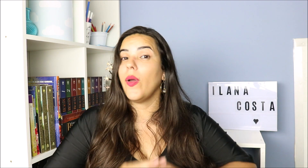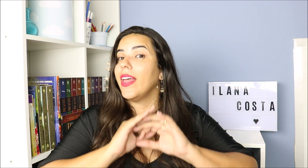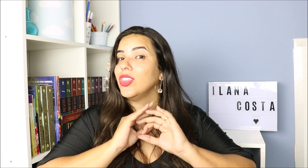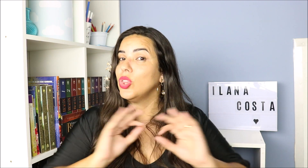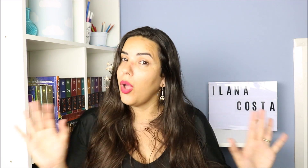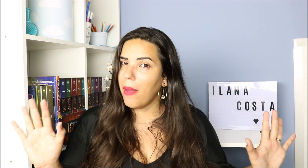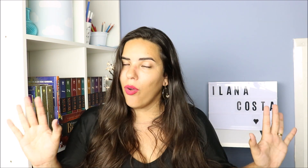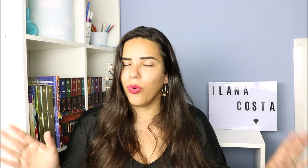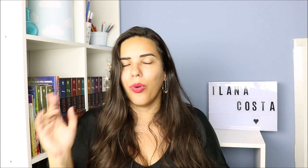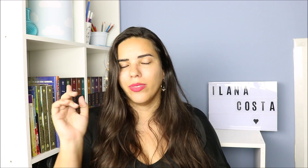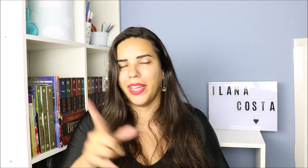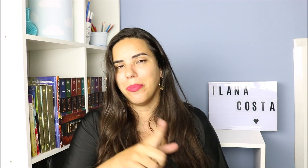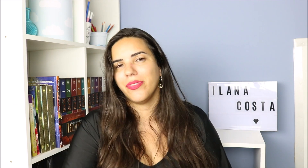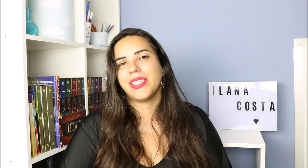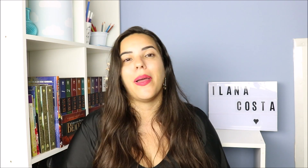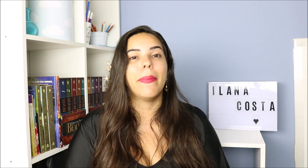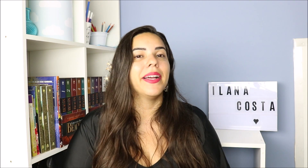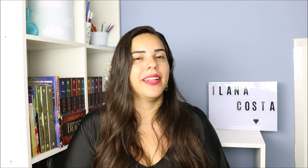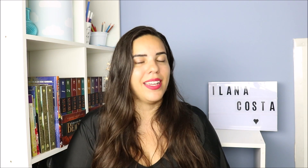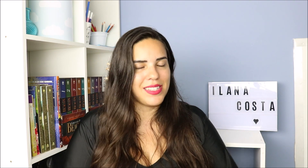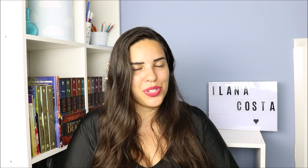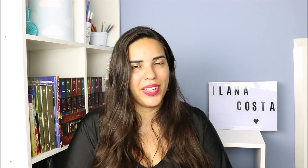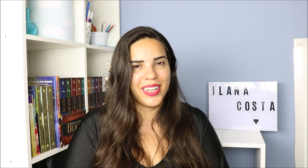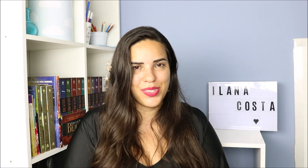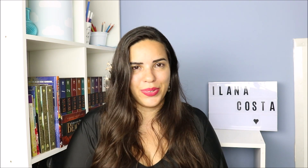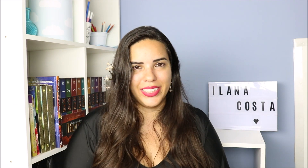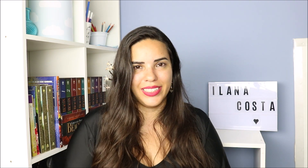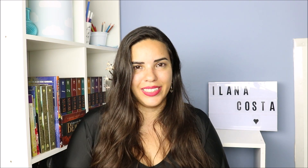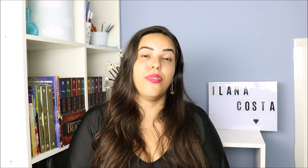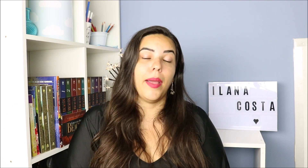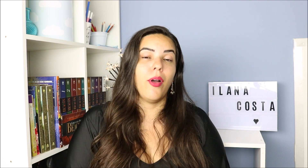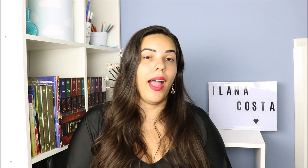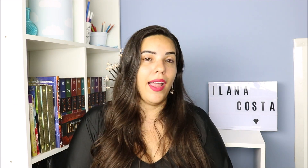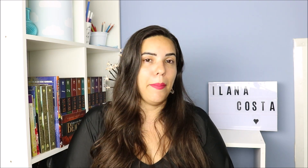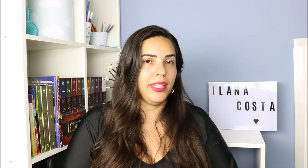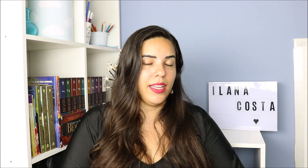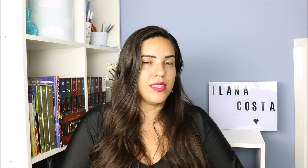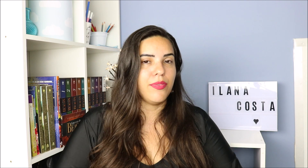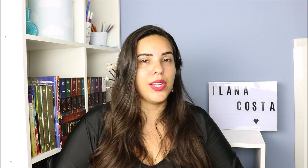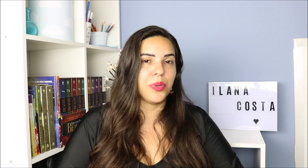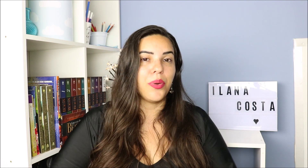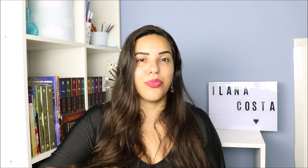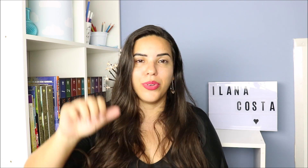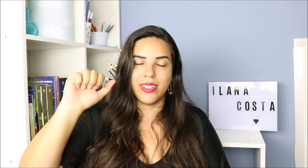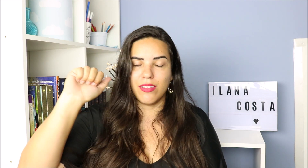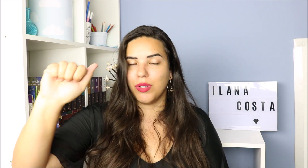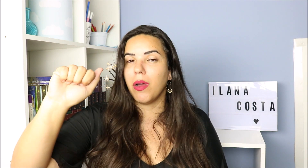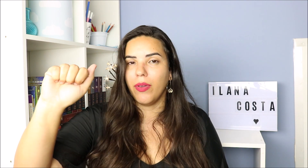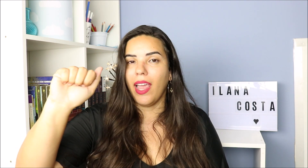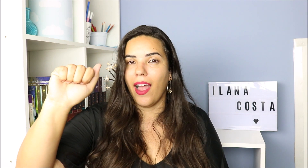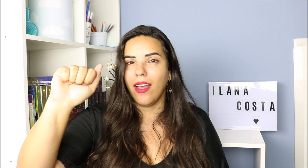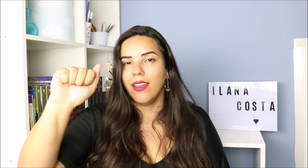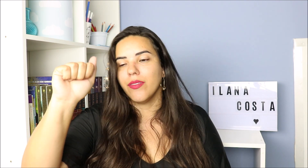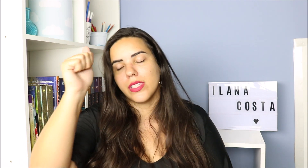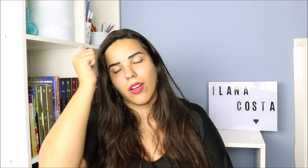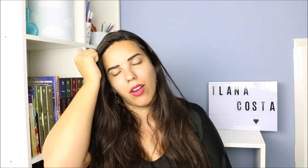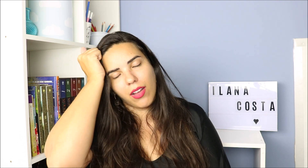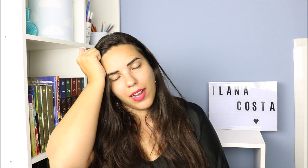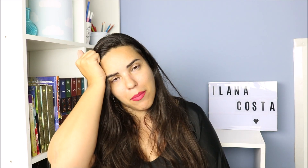é normal, com o tempo você vai pegando aí essas variações. O verbo arrepender se faz com a configuração de mão em A, você coloca a mão